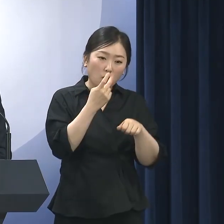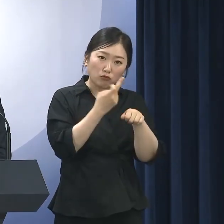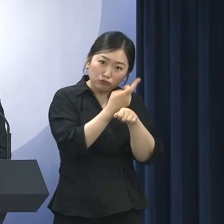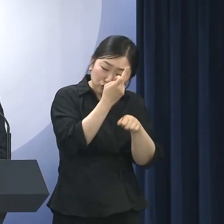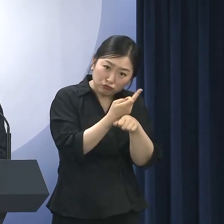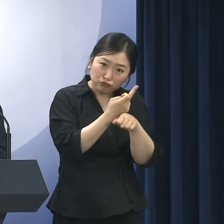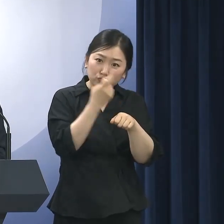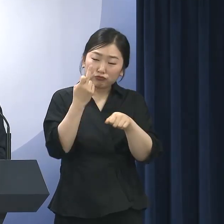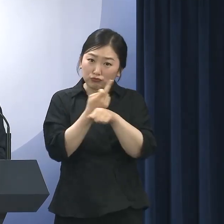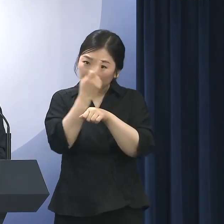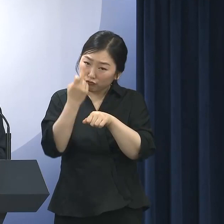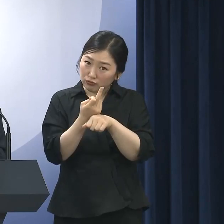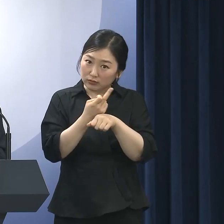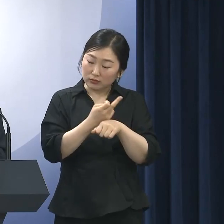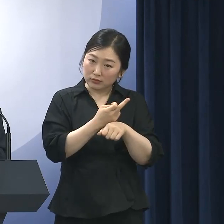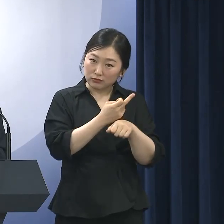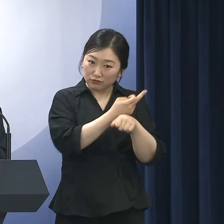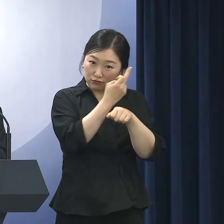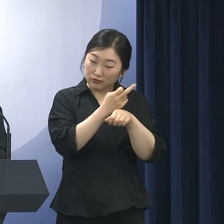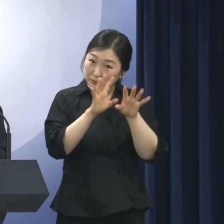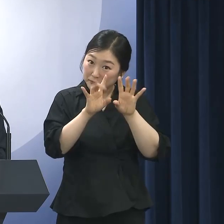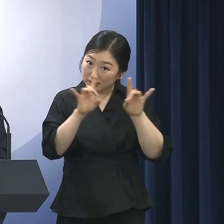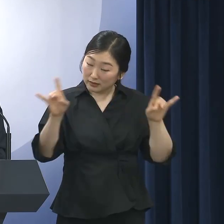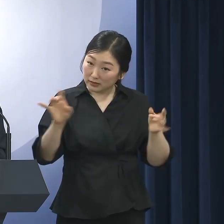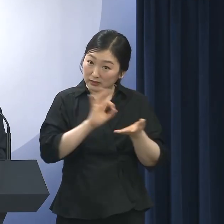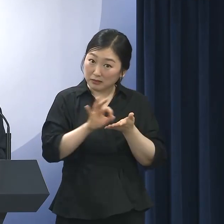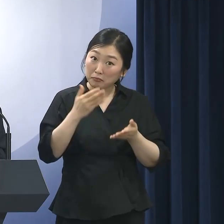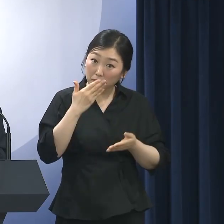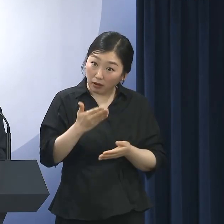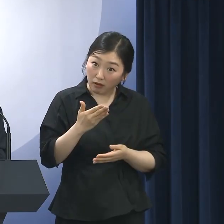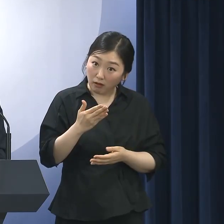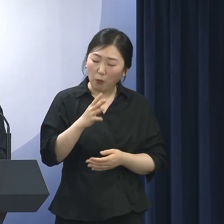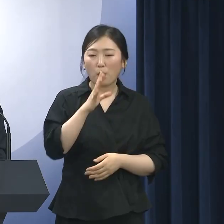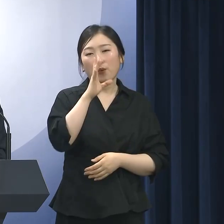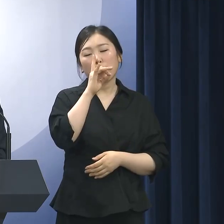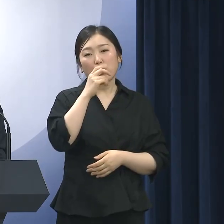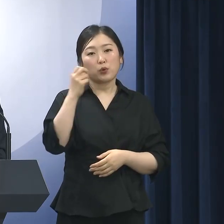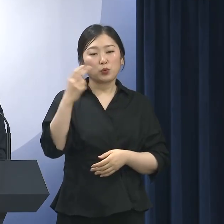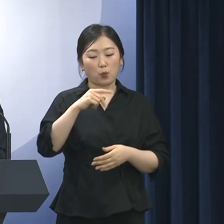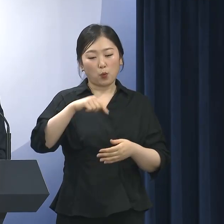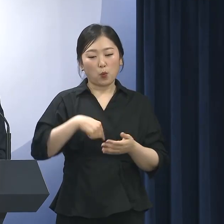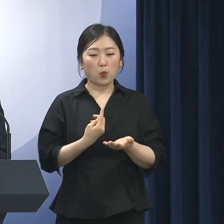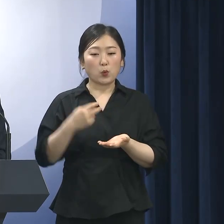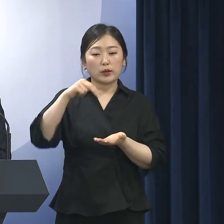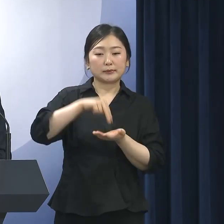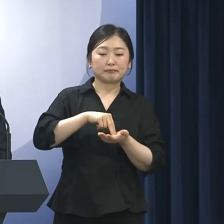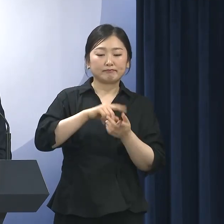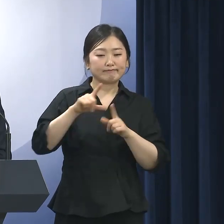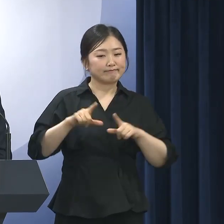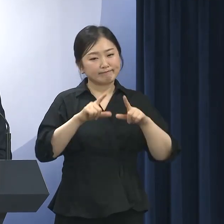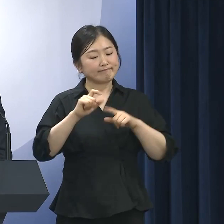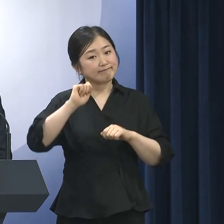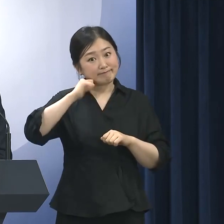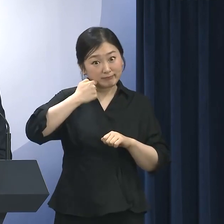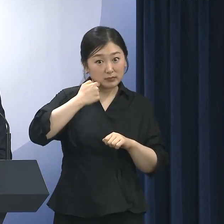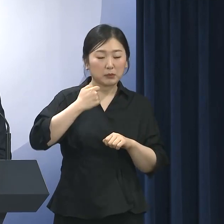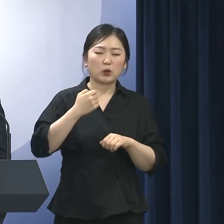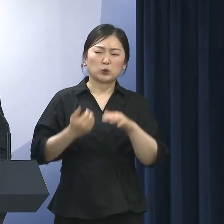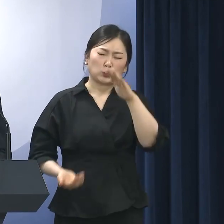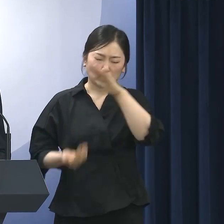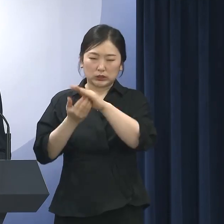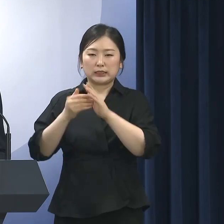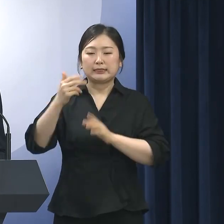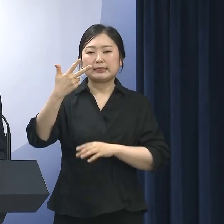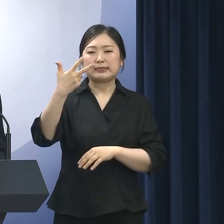가능한 건지 그리고 이제 뭐 독립적인 생활 수행이 불가능한 경우에 뭐 최대 72시간까지 사용 가능하다고